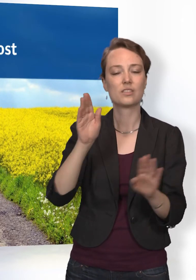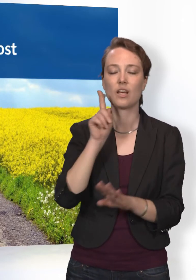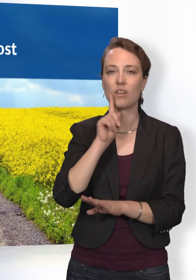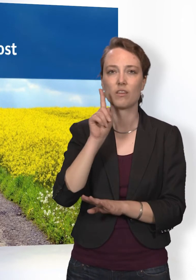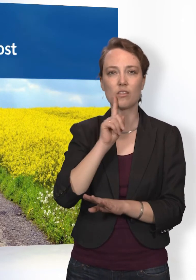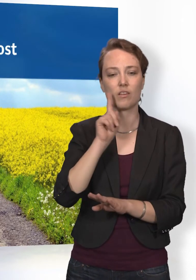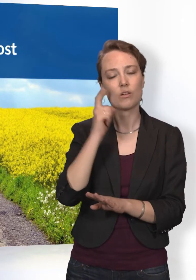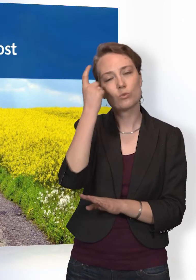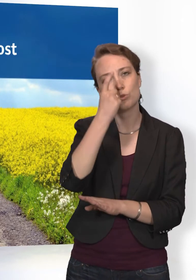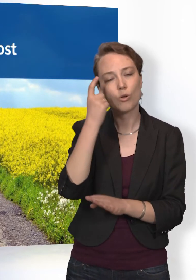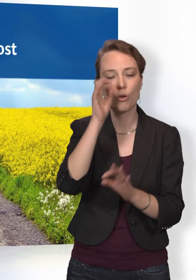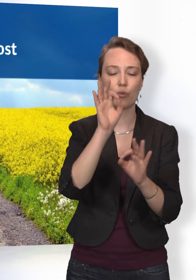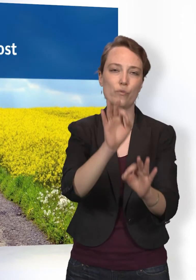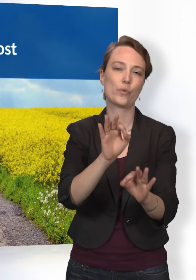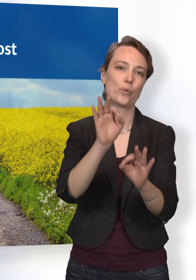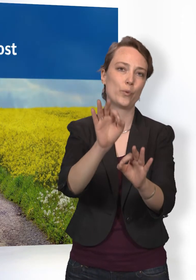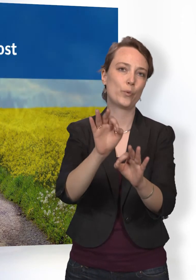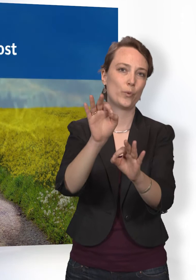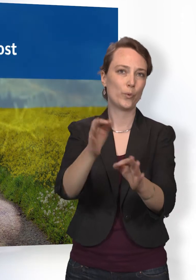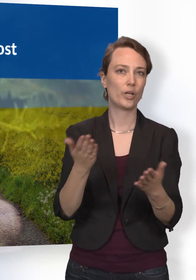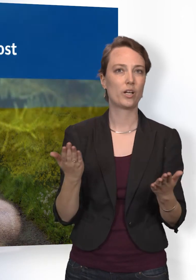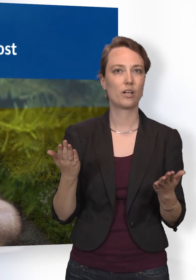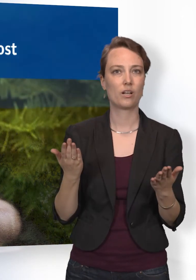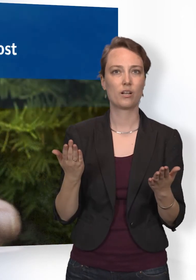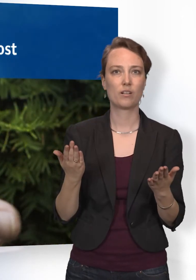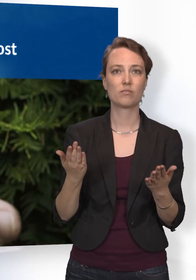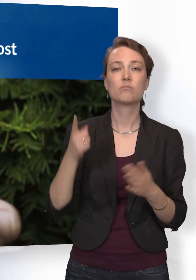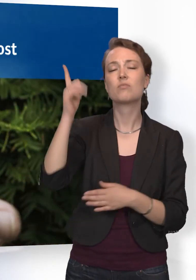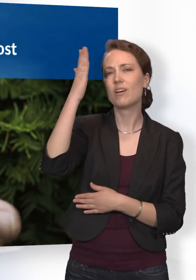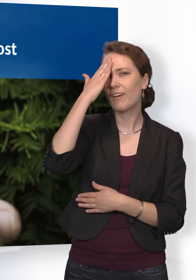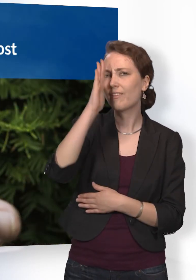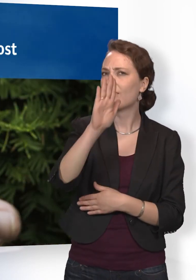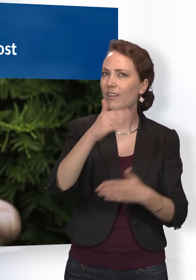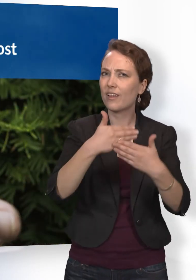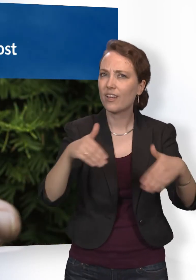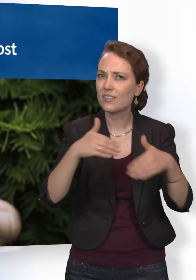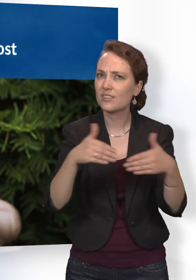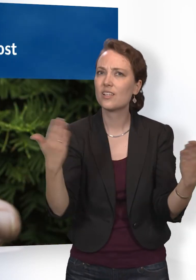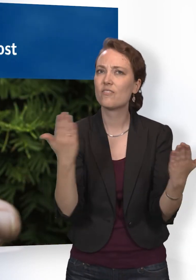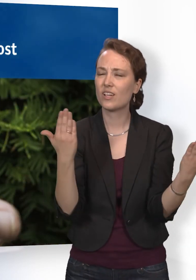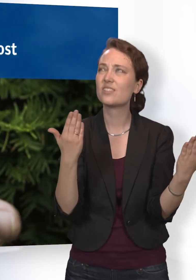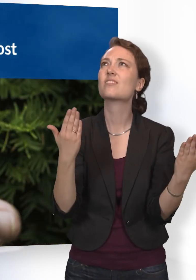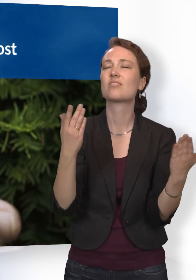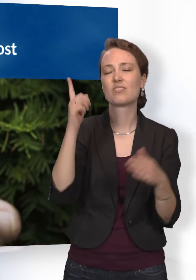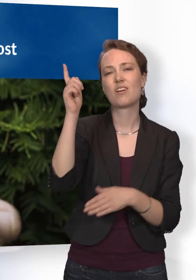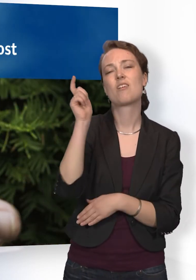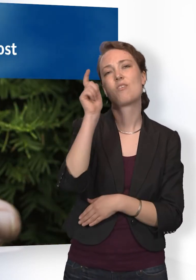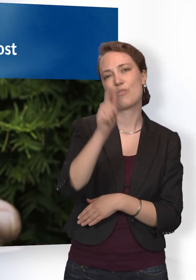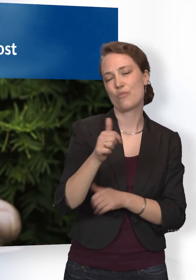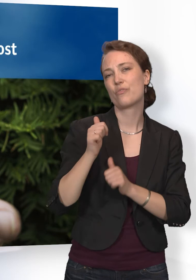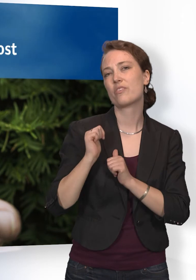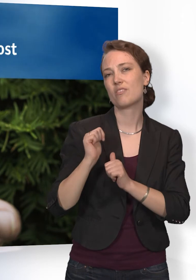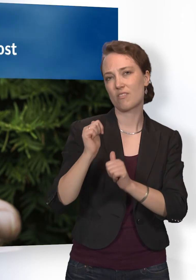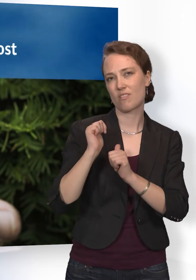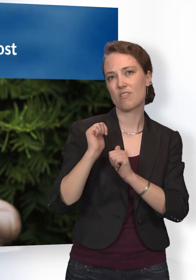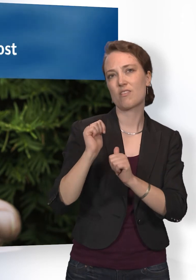Einzigartig täglich für dich sorgen. Er kennt deine Grenzen und er